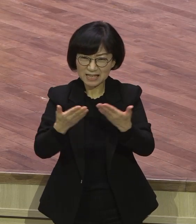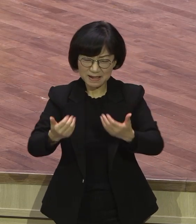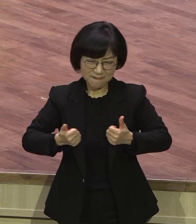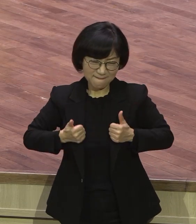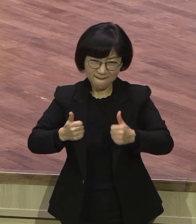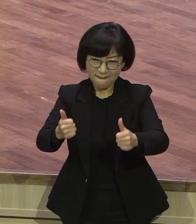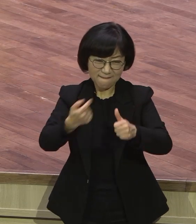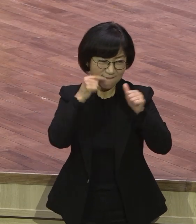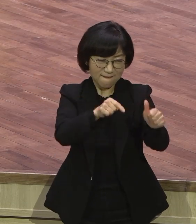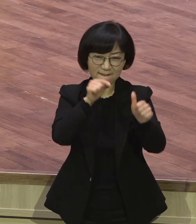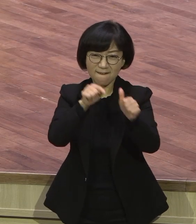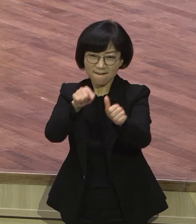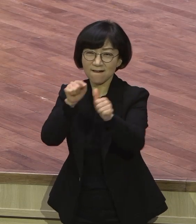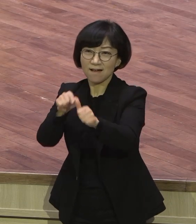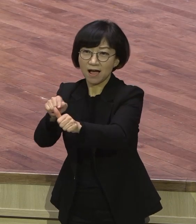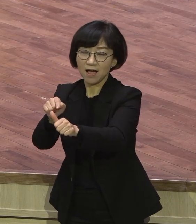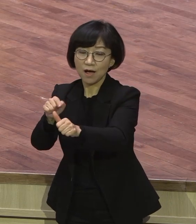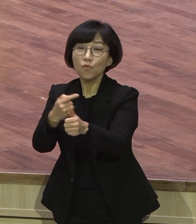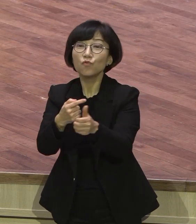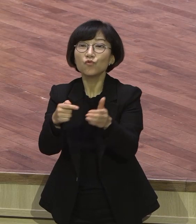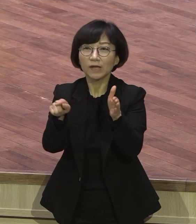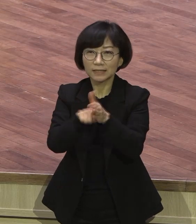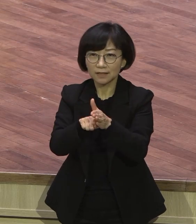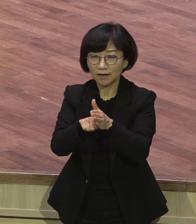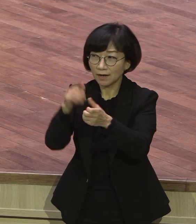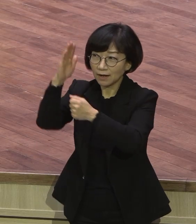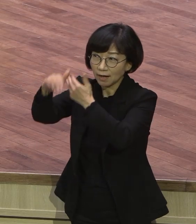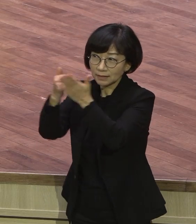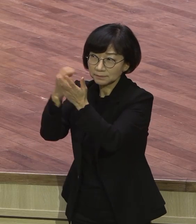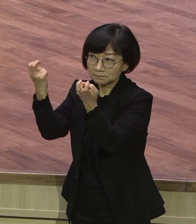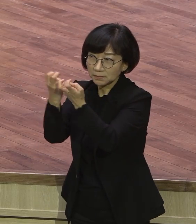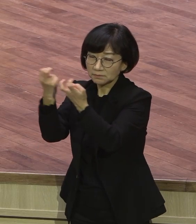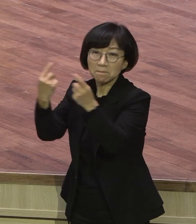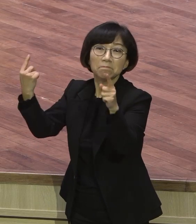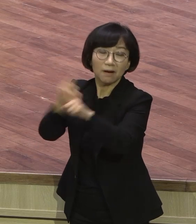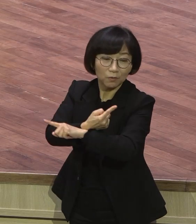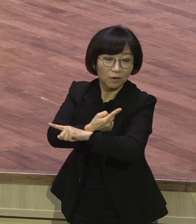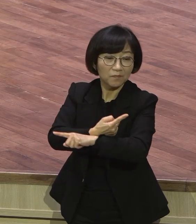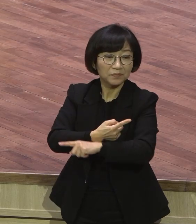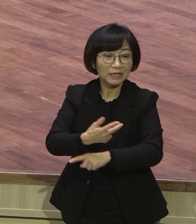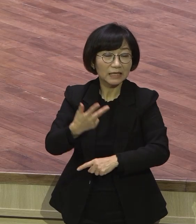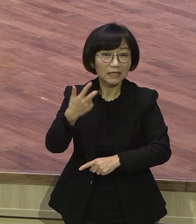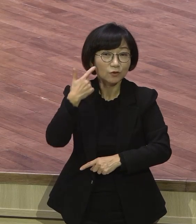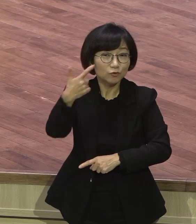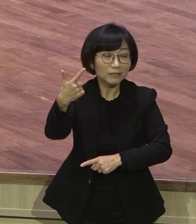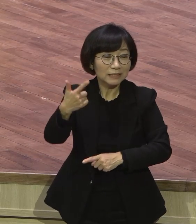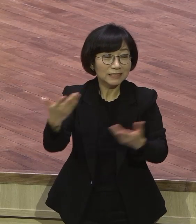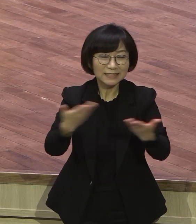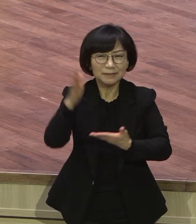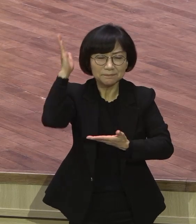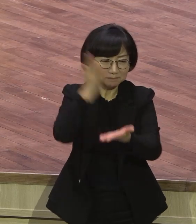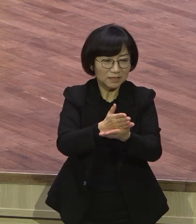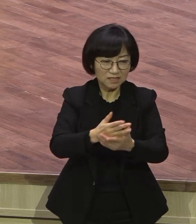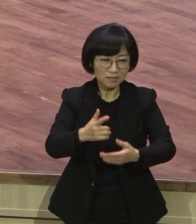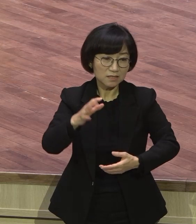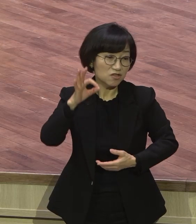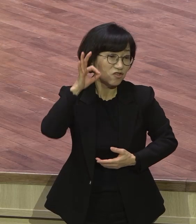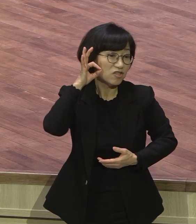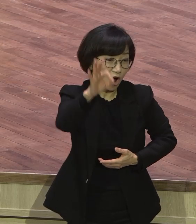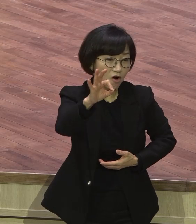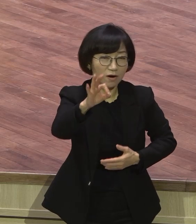10일 동안 일하고 하루씩 했어요 이렇게 하는 이면에는 여섯 동안